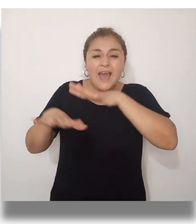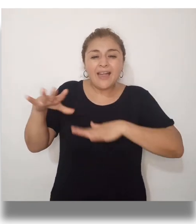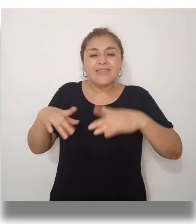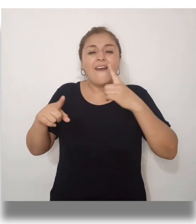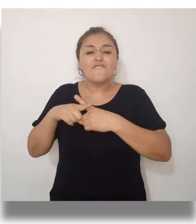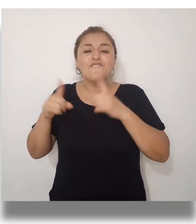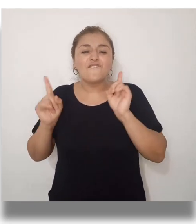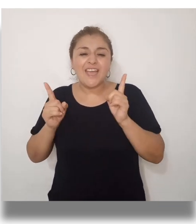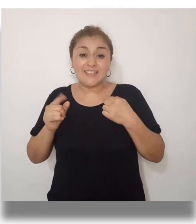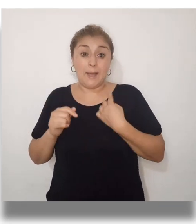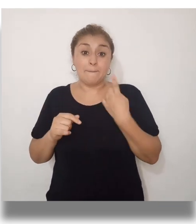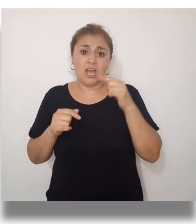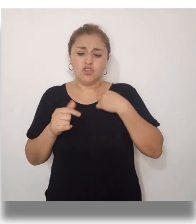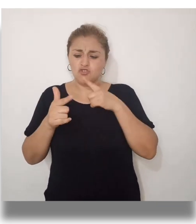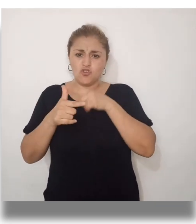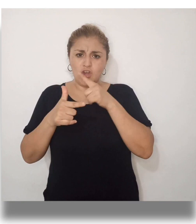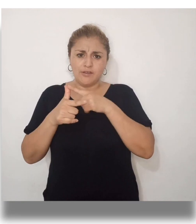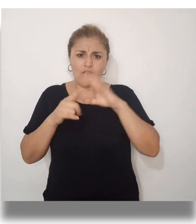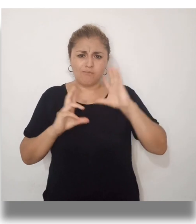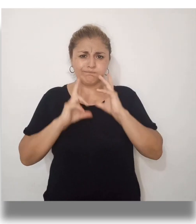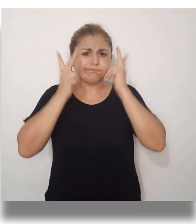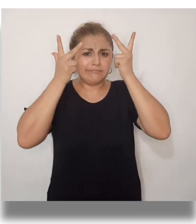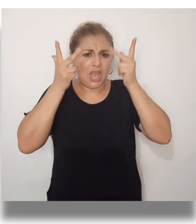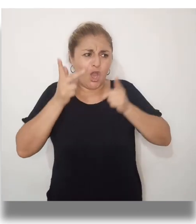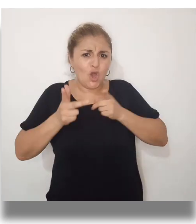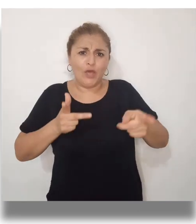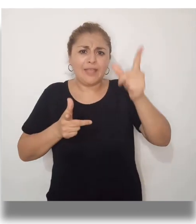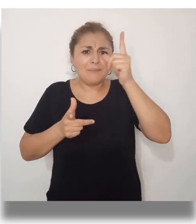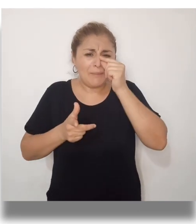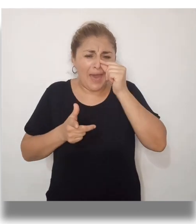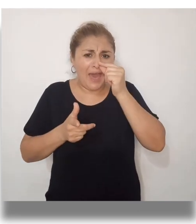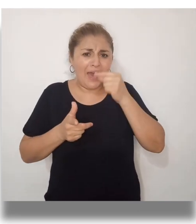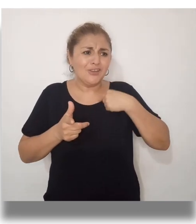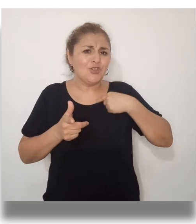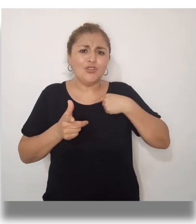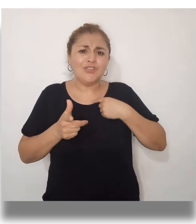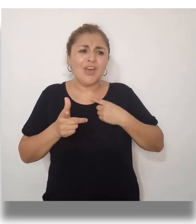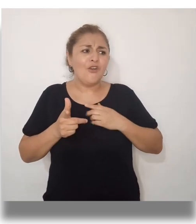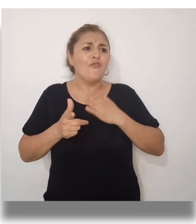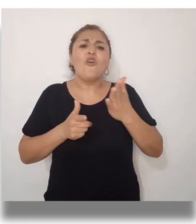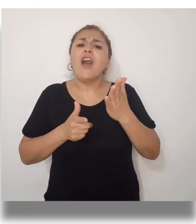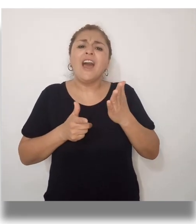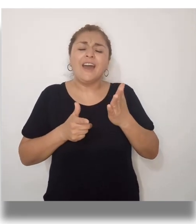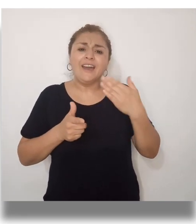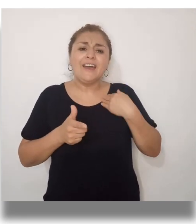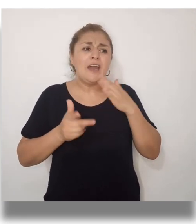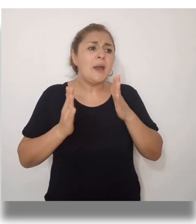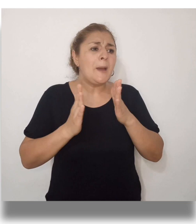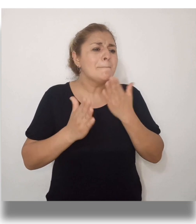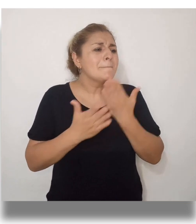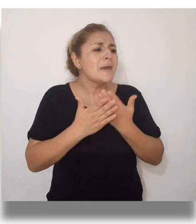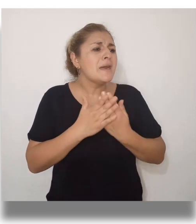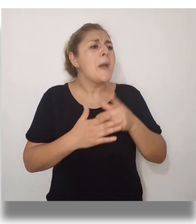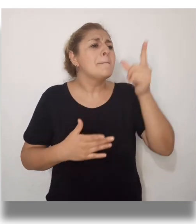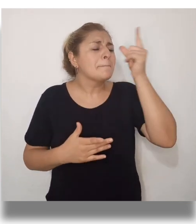Entonces se enojó y no quería entrar salió Por tanto su padre y le